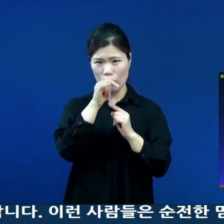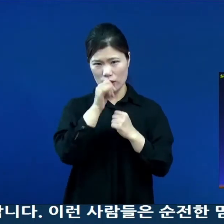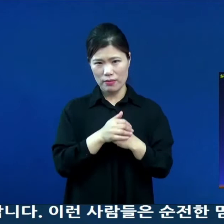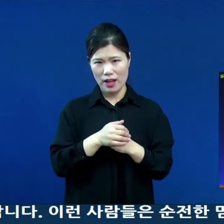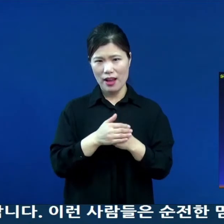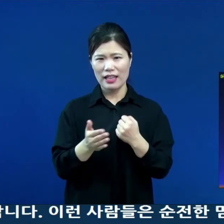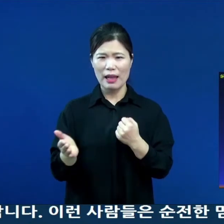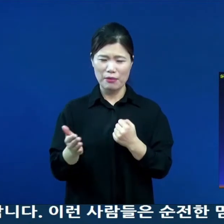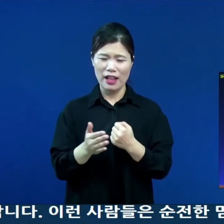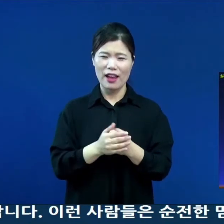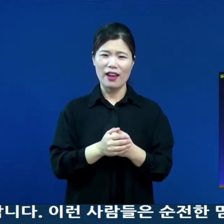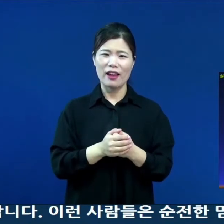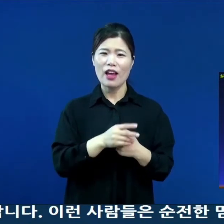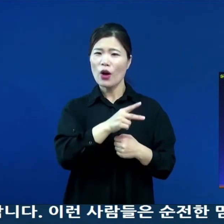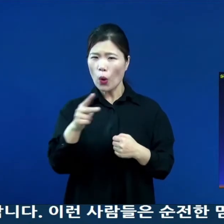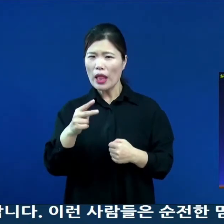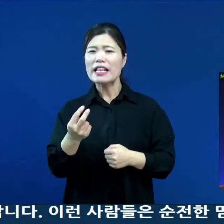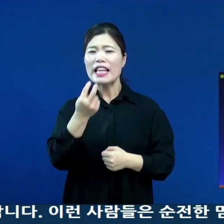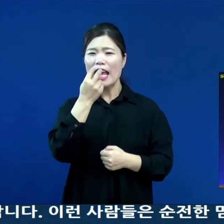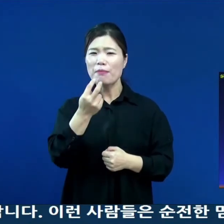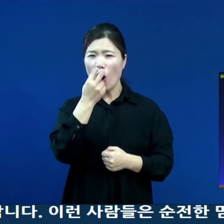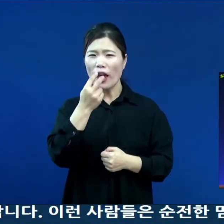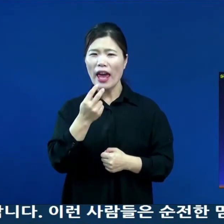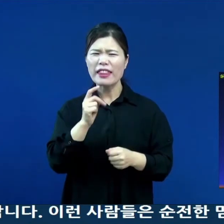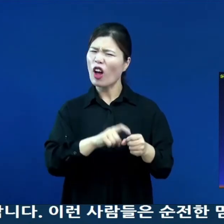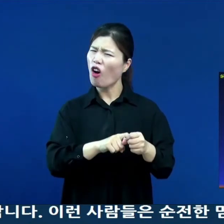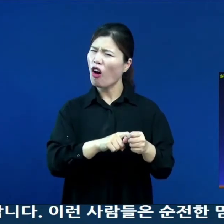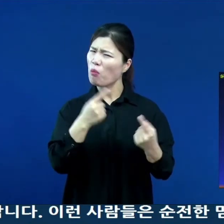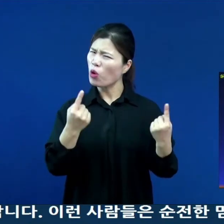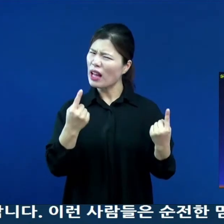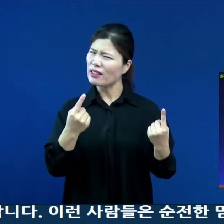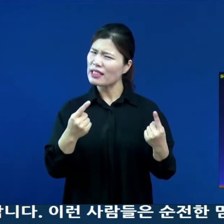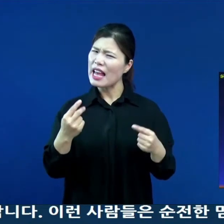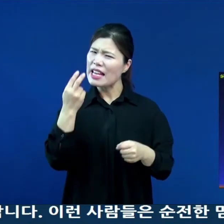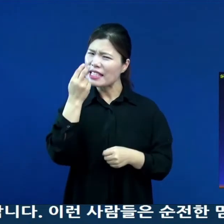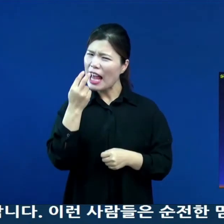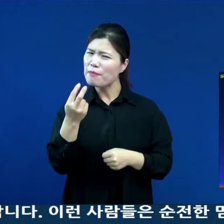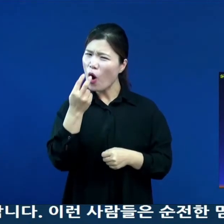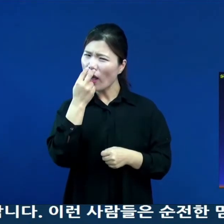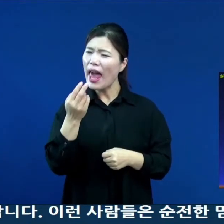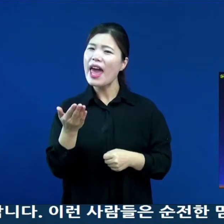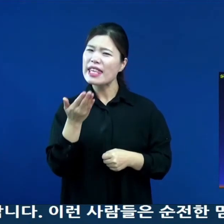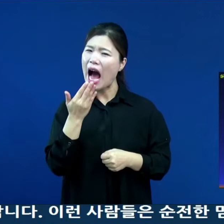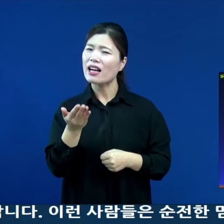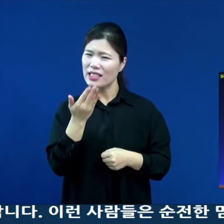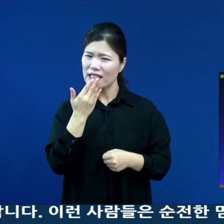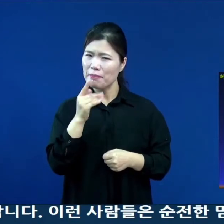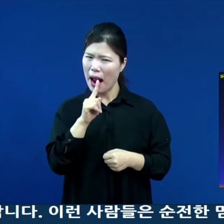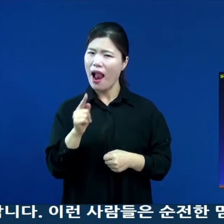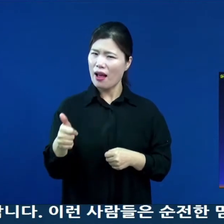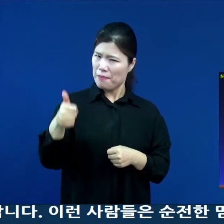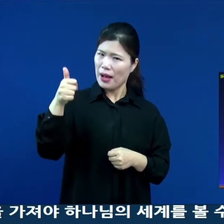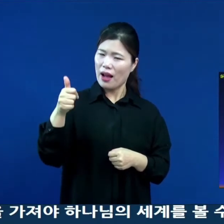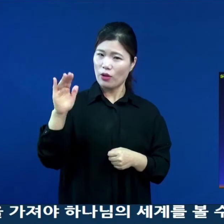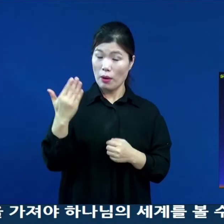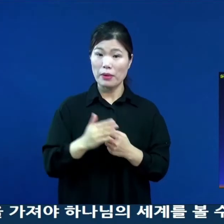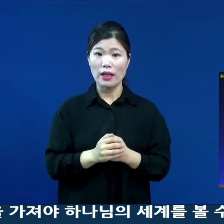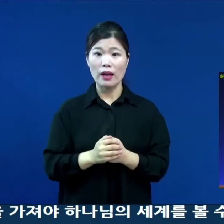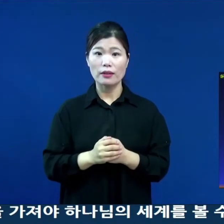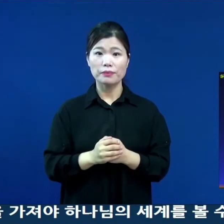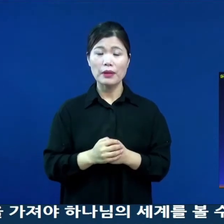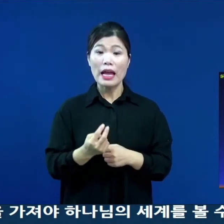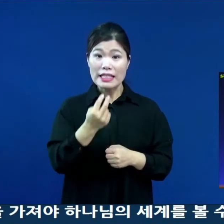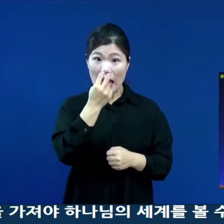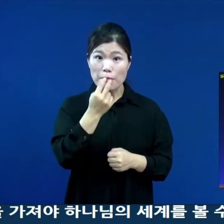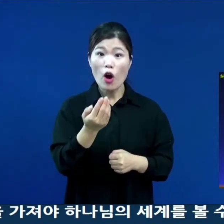이렇게 보는 게 나은 것 같아요. 자, 생명의 양식을 예수님은 오늘 이 본문 전체에서 뭐라고 말하면, 생명의